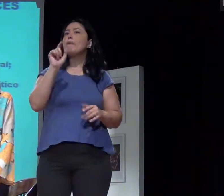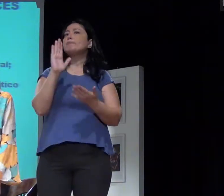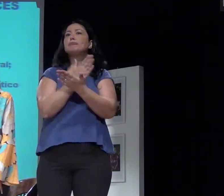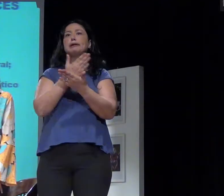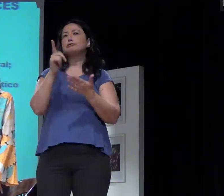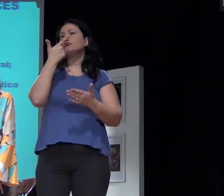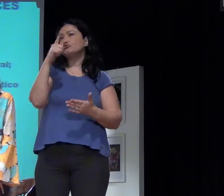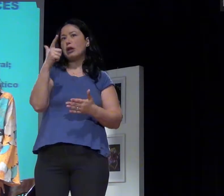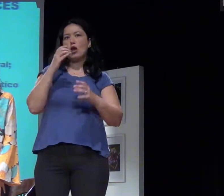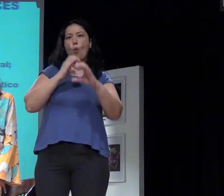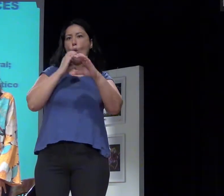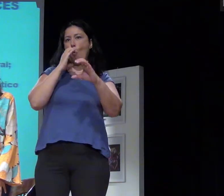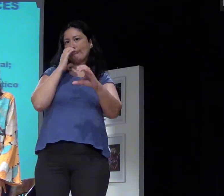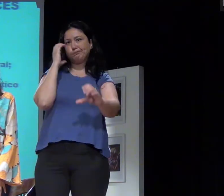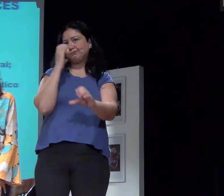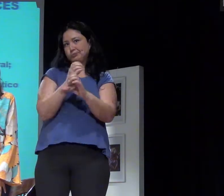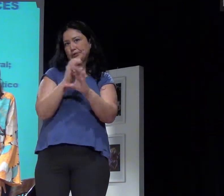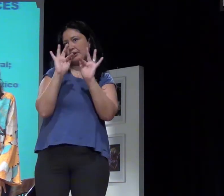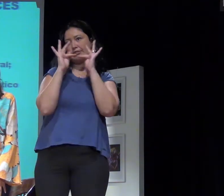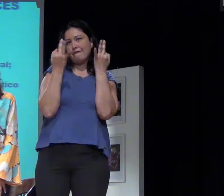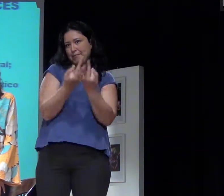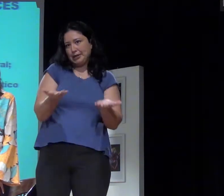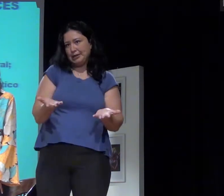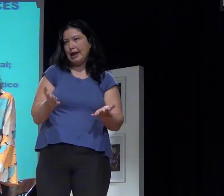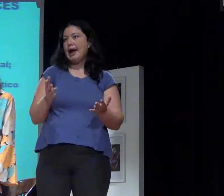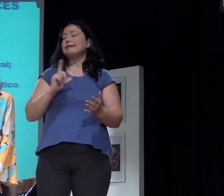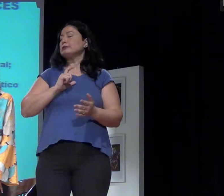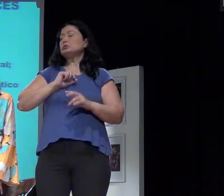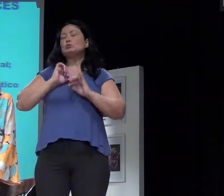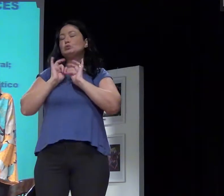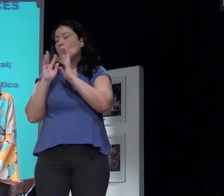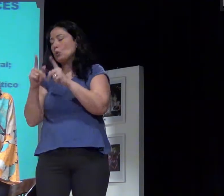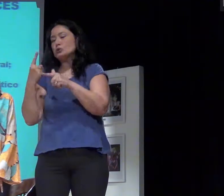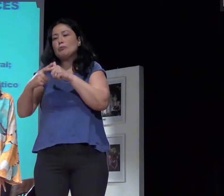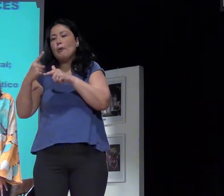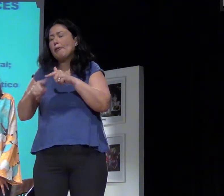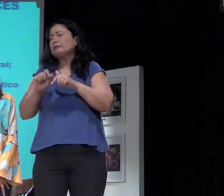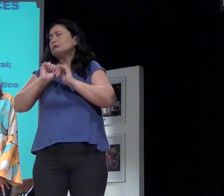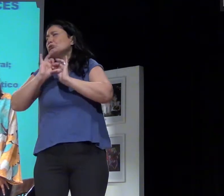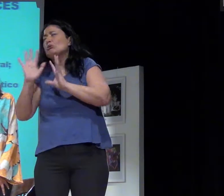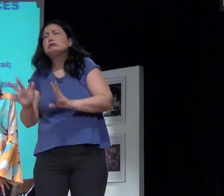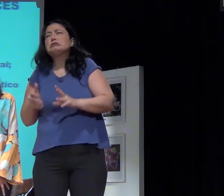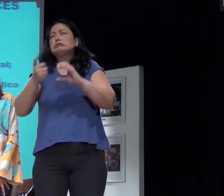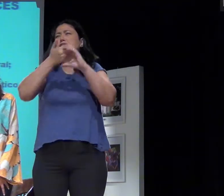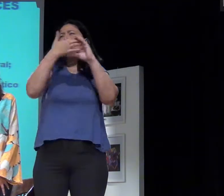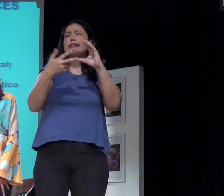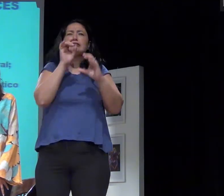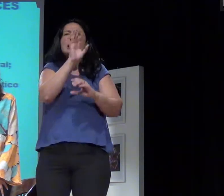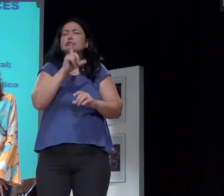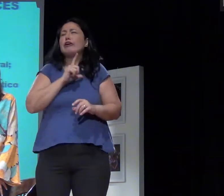tem comunicação na família. Então, todos os problemas dele, em todos os aspectos que vocês possam